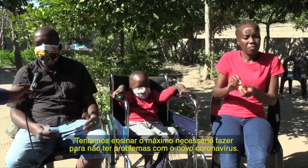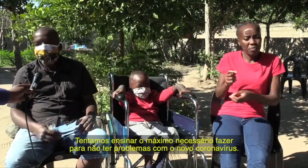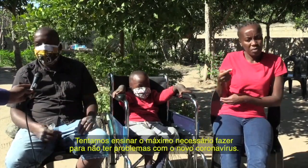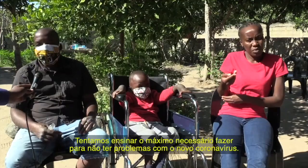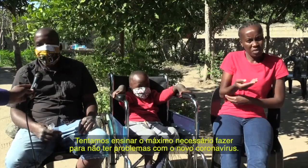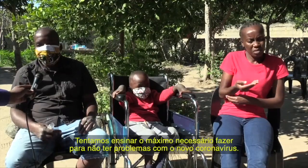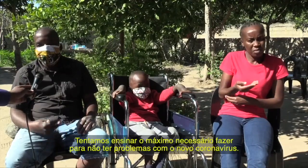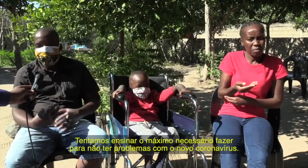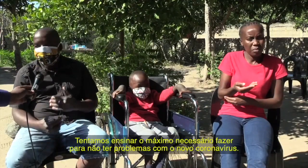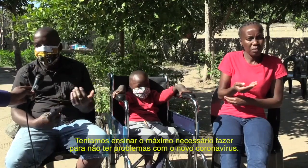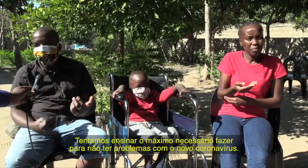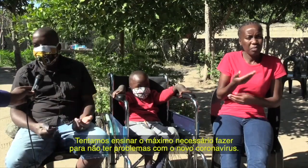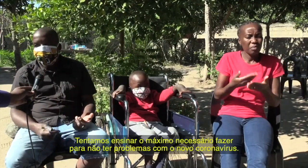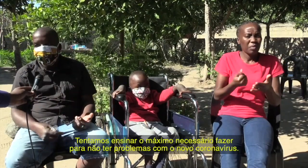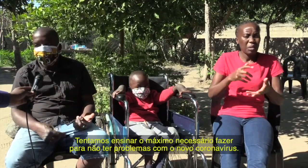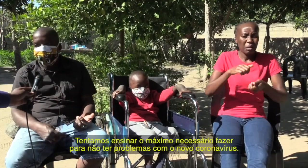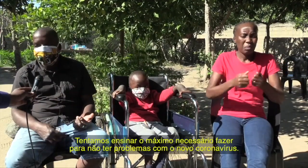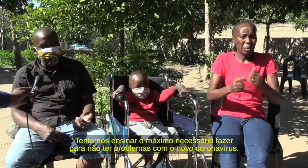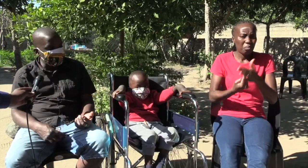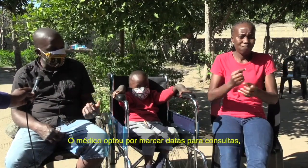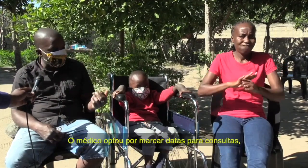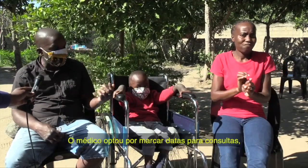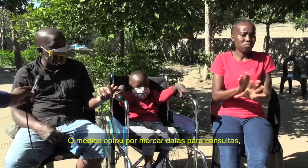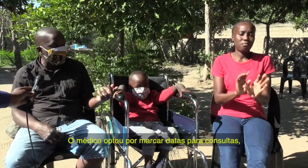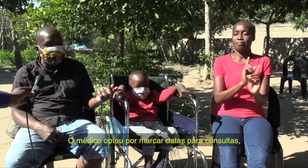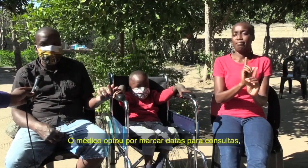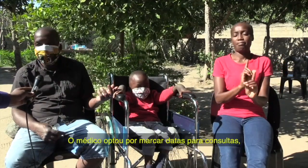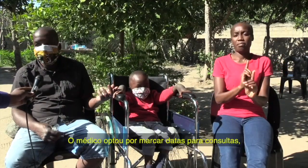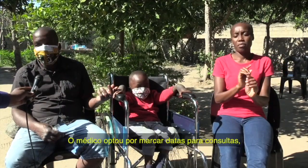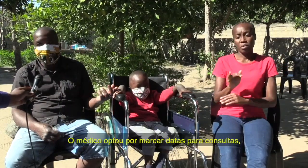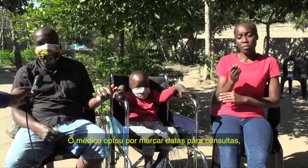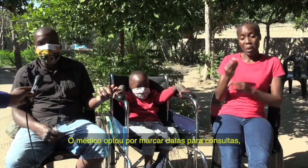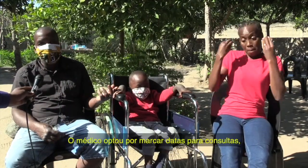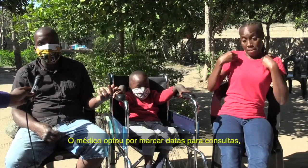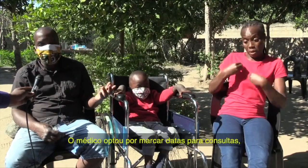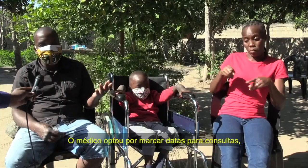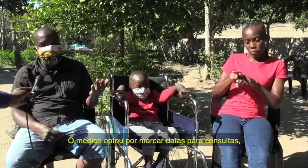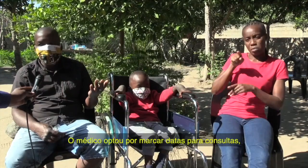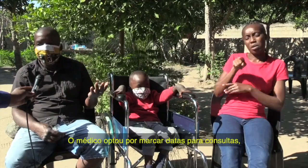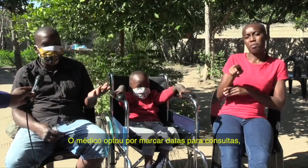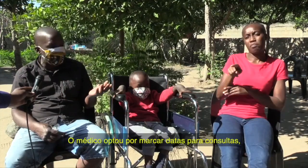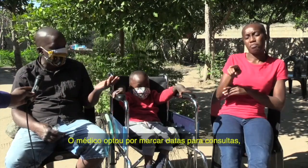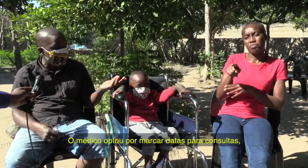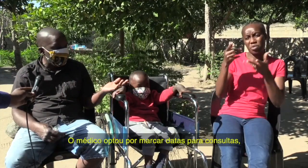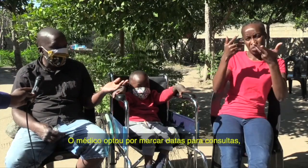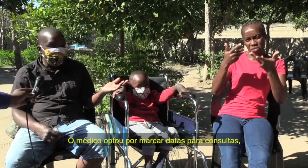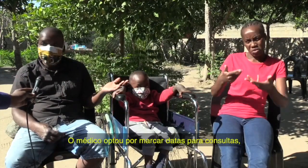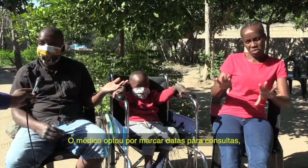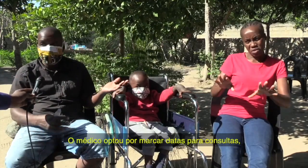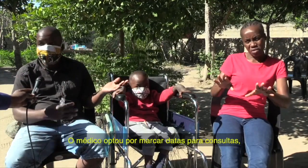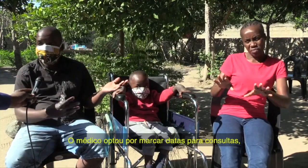não ter problemas com o corona então o próprio médico ele também optou em